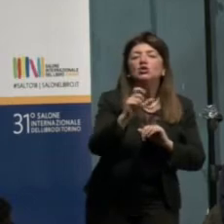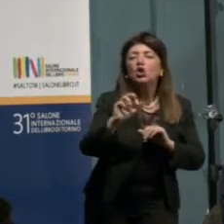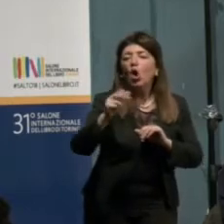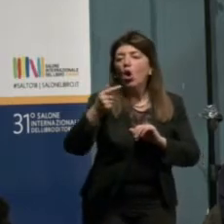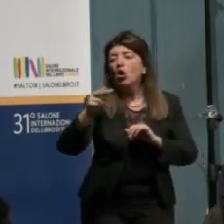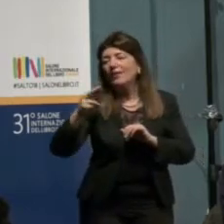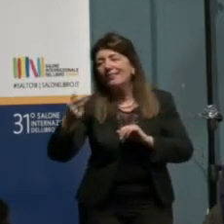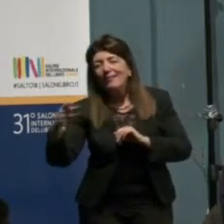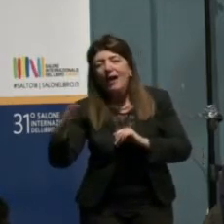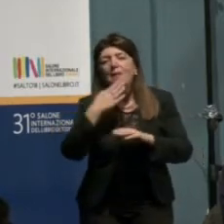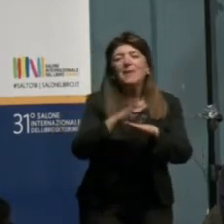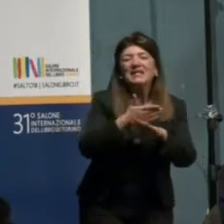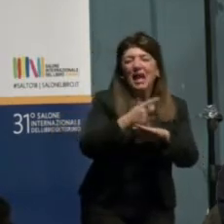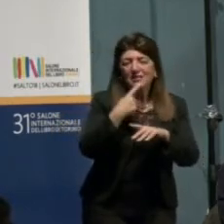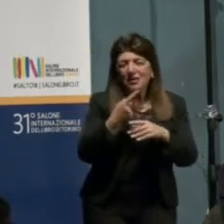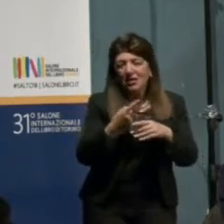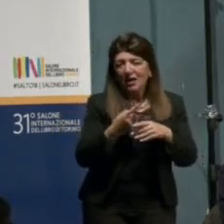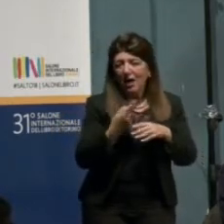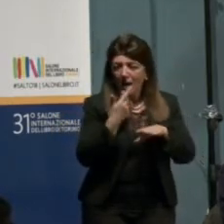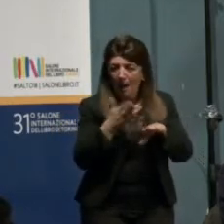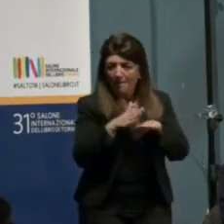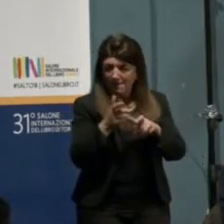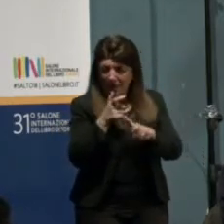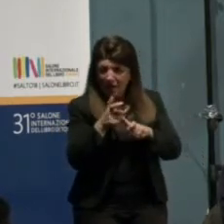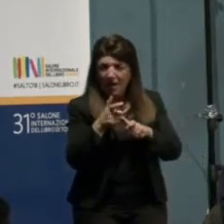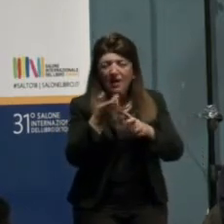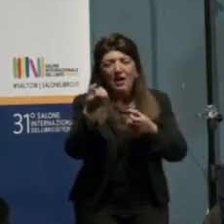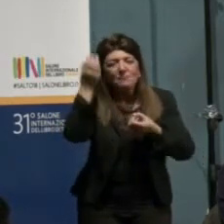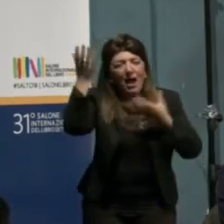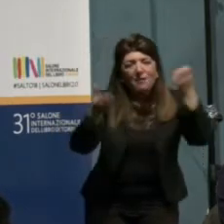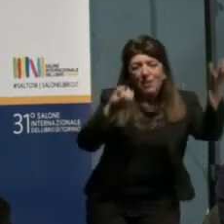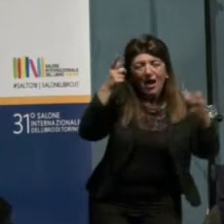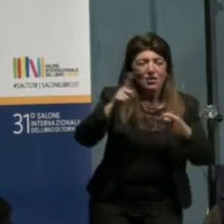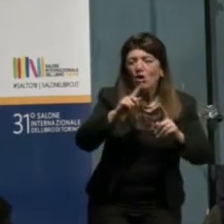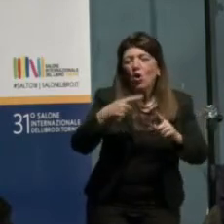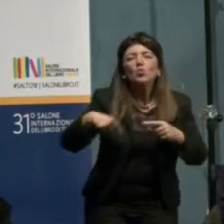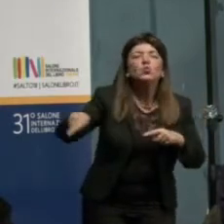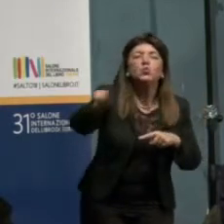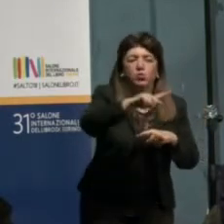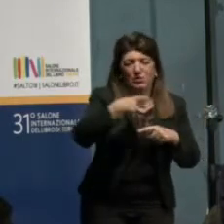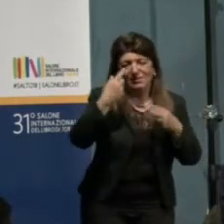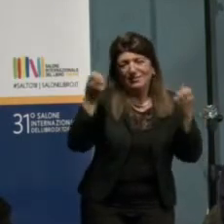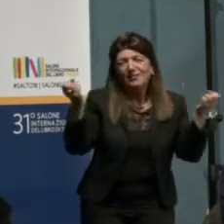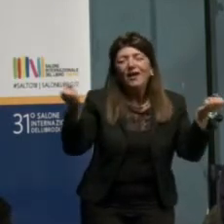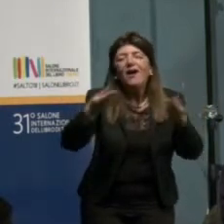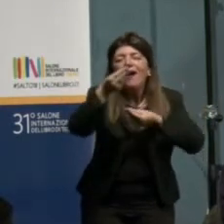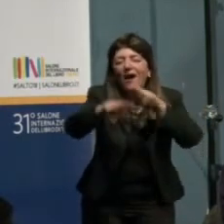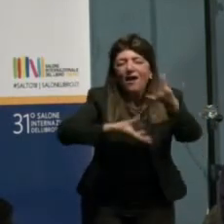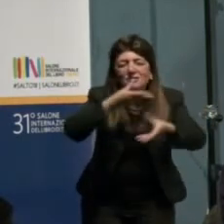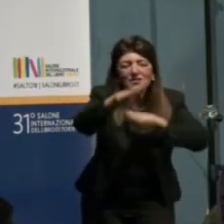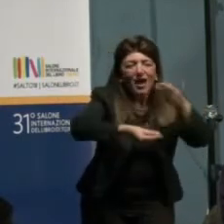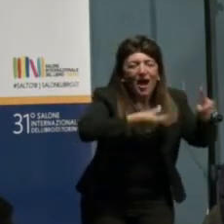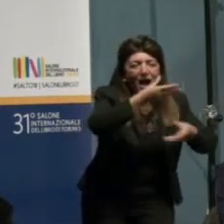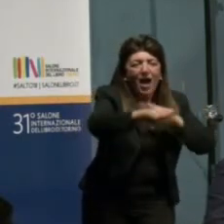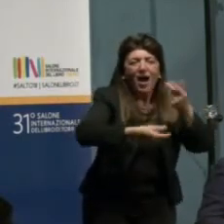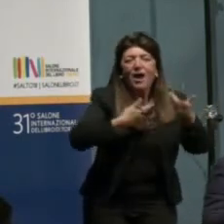importanza è nato da un'idea comune quindi le persone che si trovano che condividono che scambiano fanno gruppo